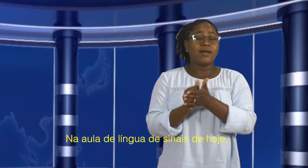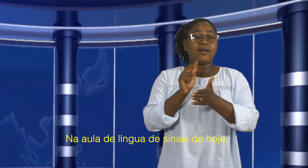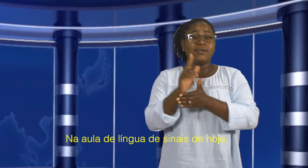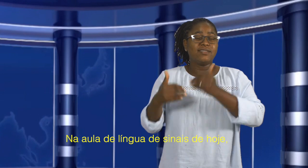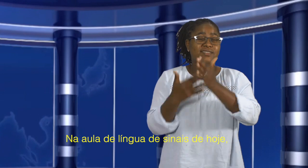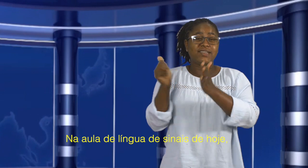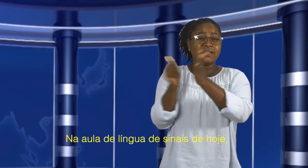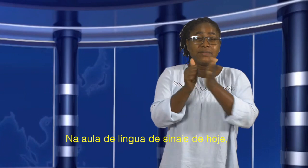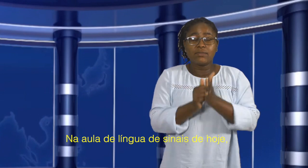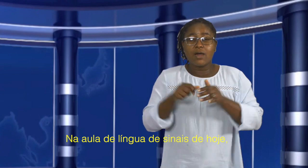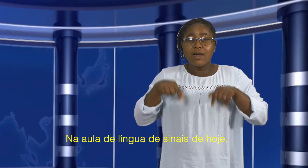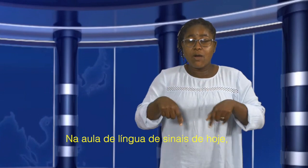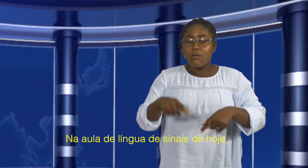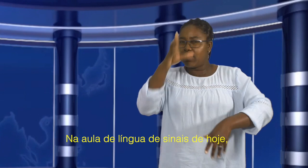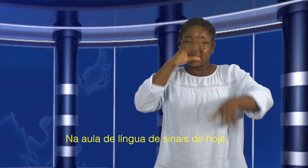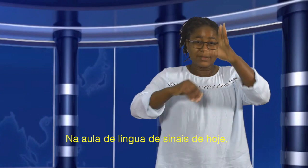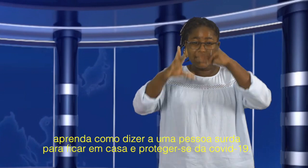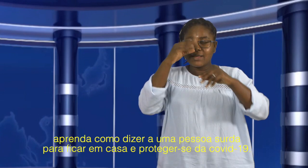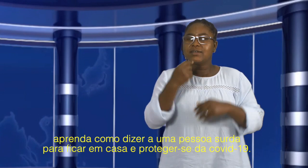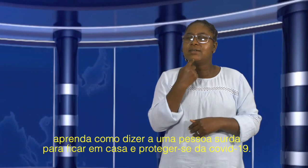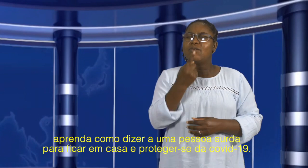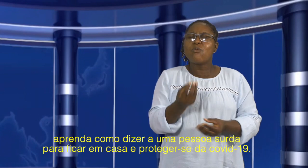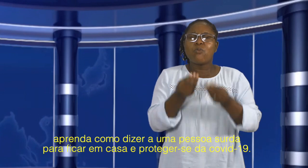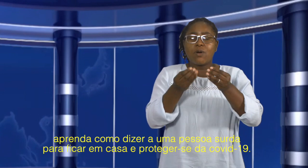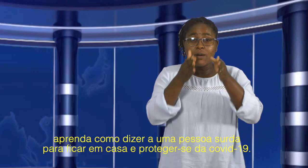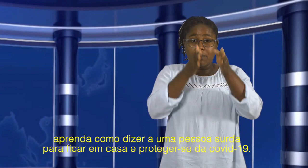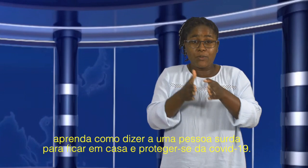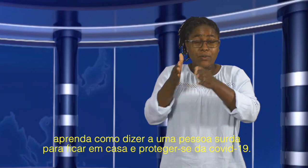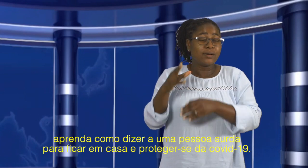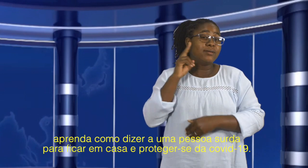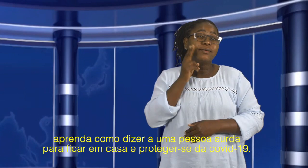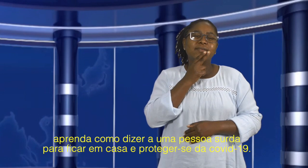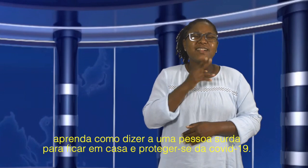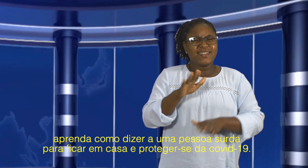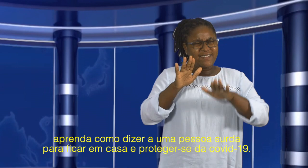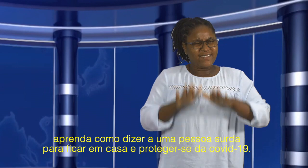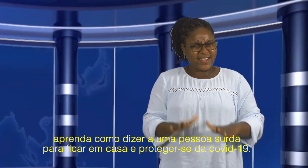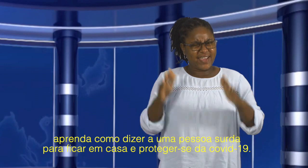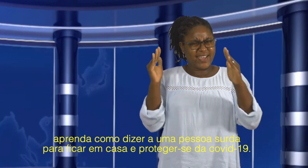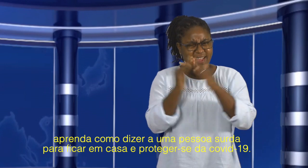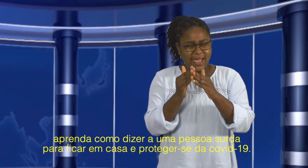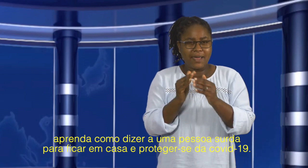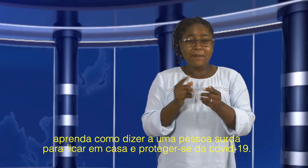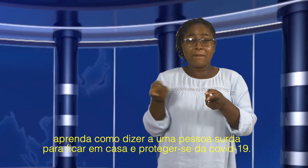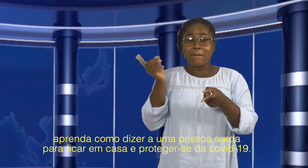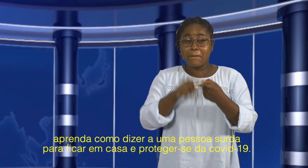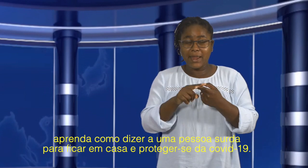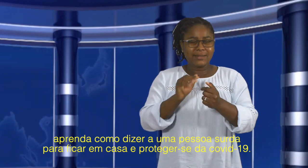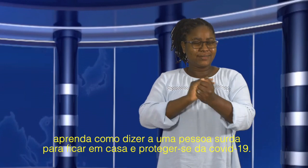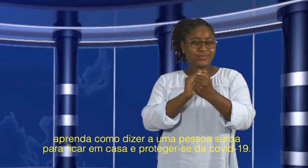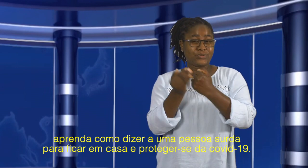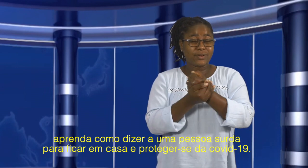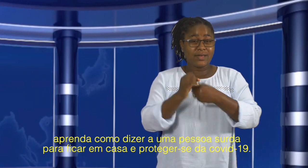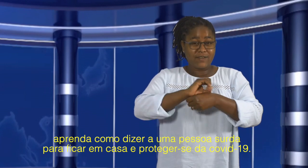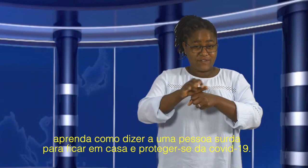Na aula de língua de sinais de hoje, aprenda como dizer a uma pessoa surda para ficar em casa e